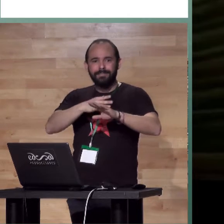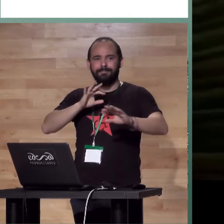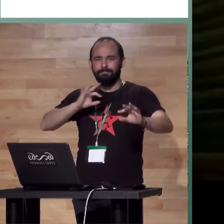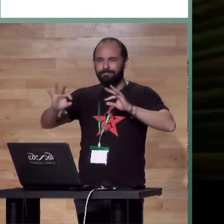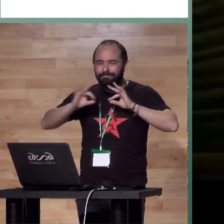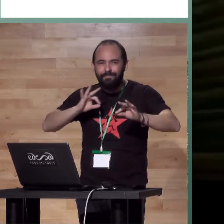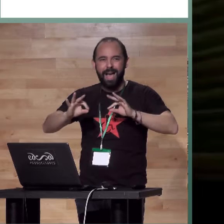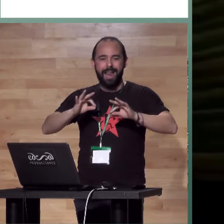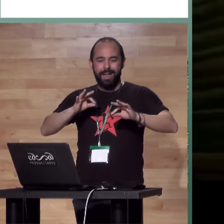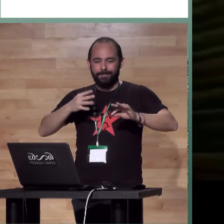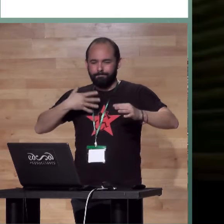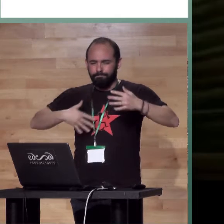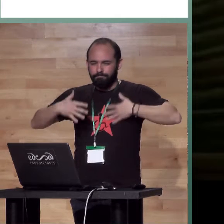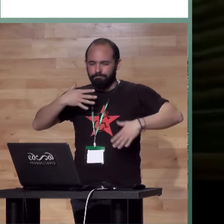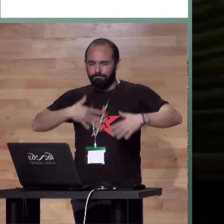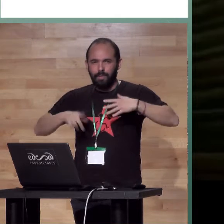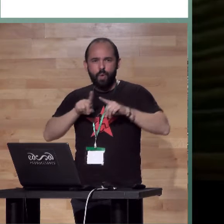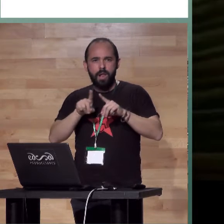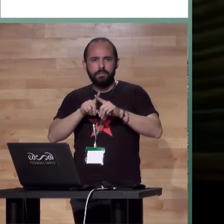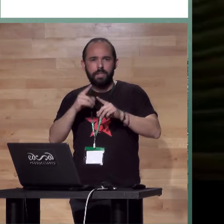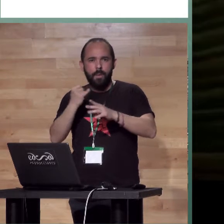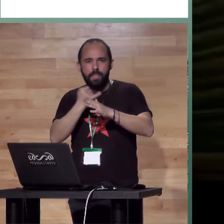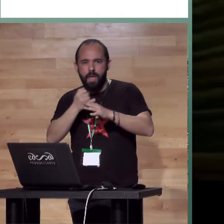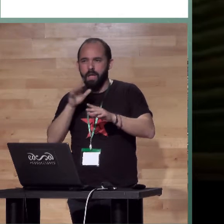No es el comienzo de la película, es como media película, más o menos.